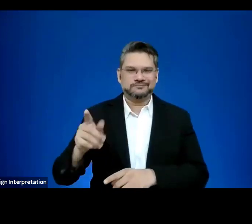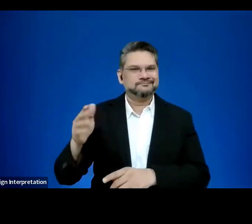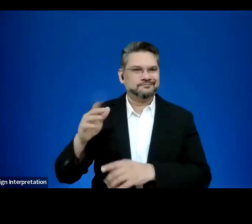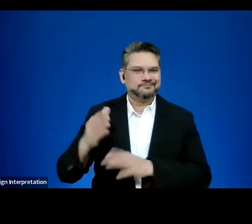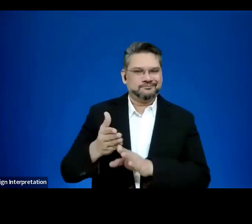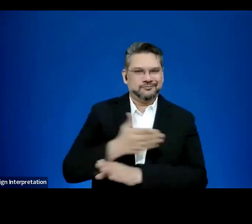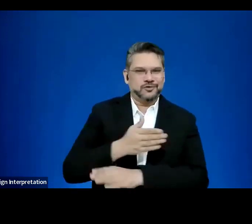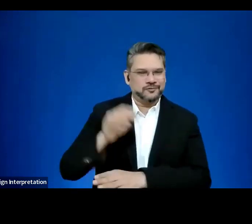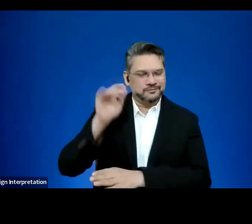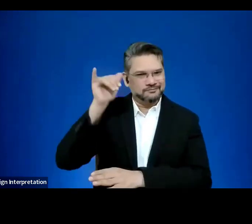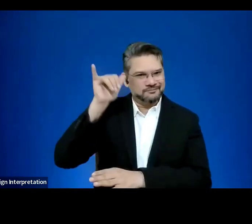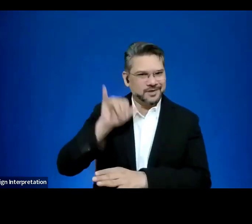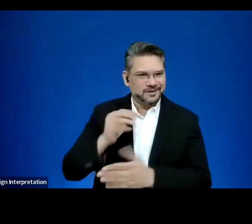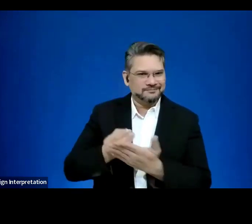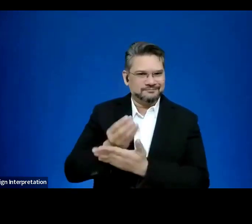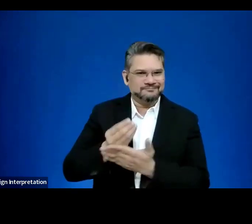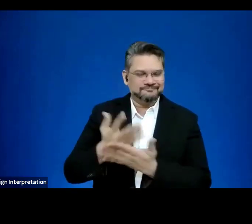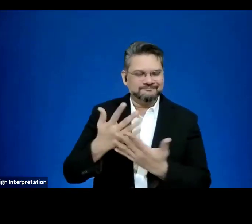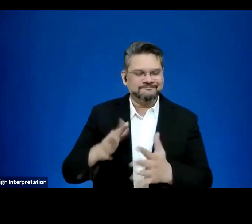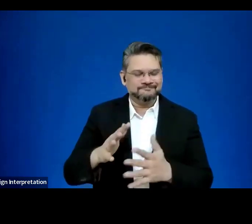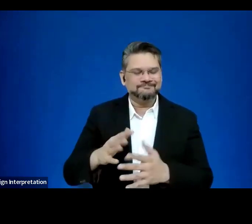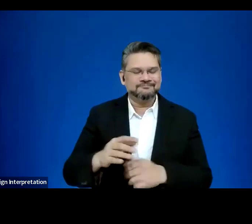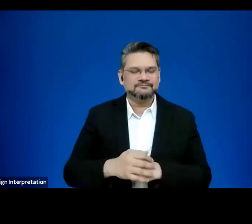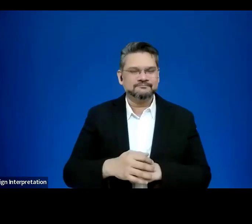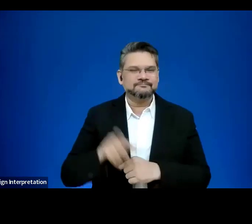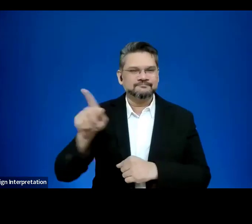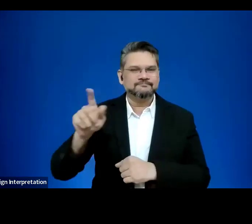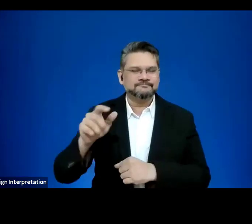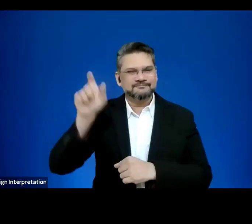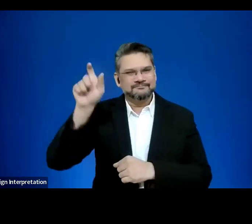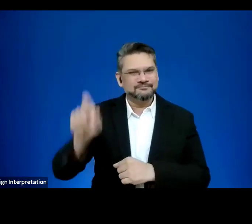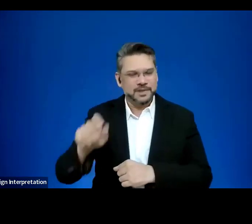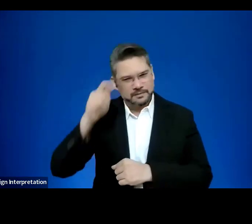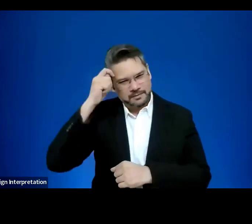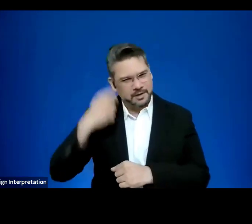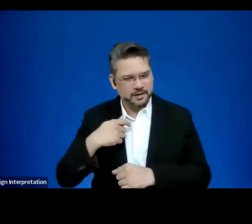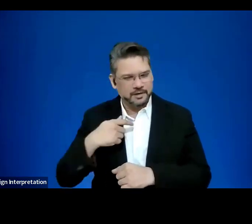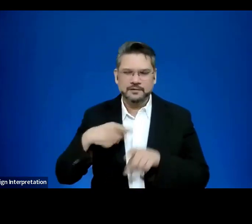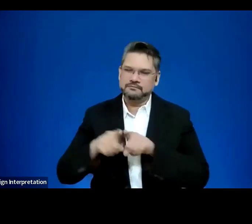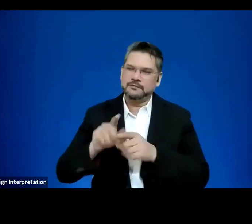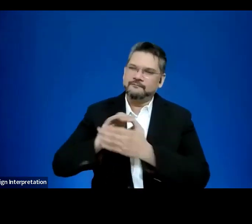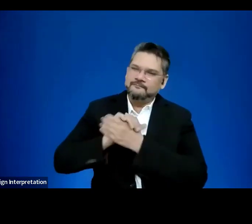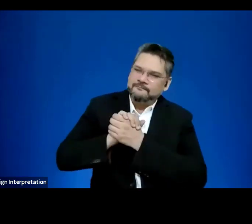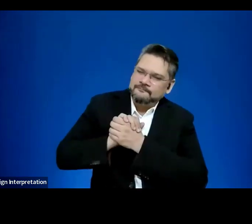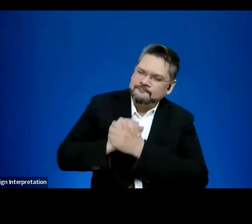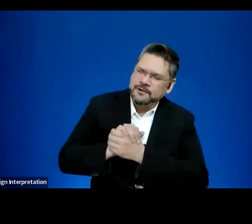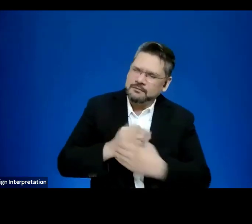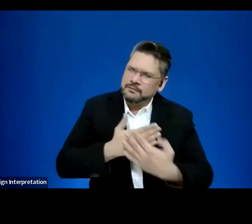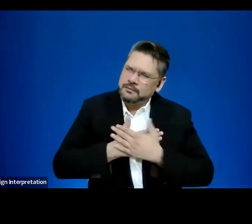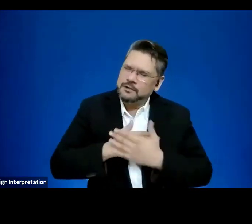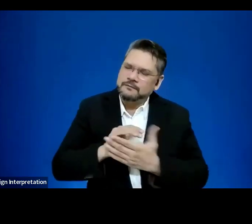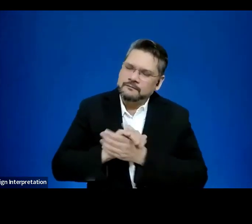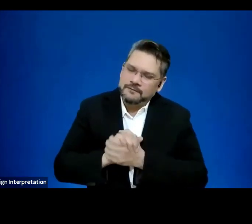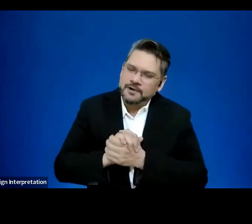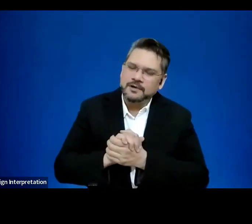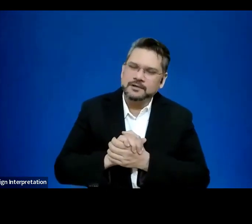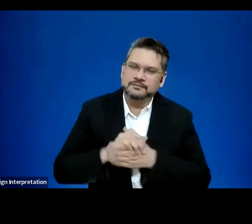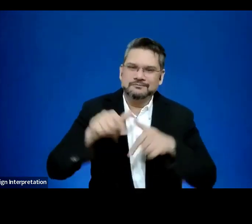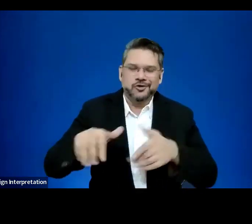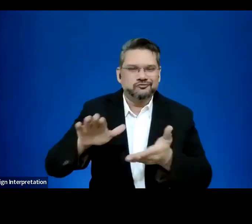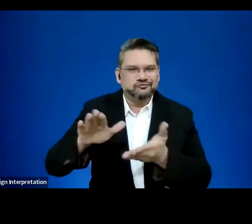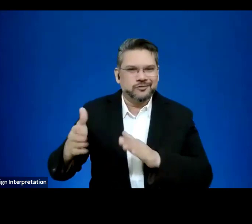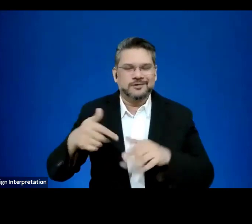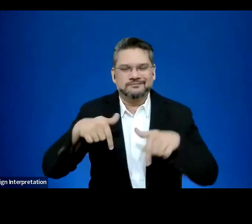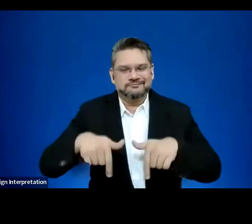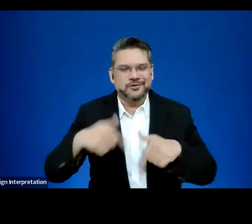我们是非深深的哀伤，失去我们的挚爱的朋友。我们全部都聚集